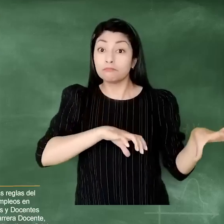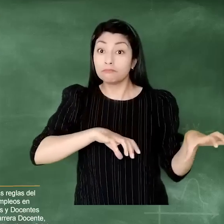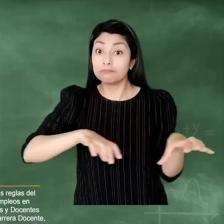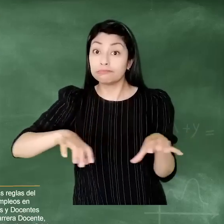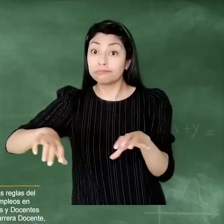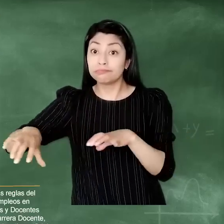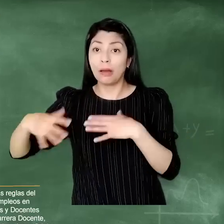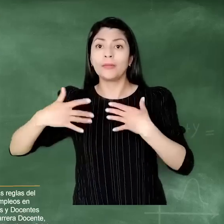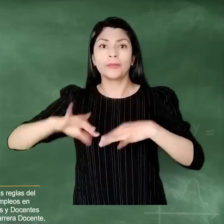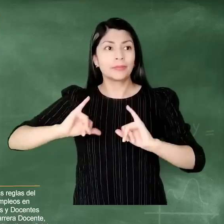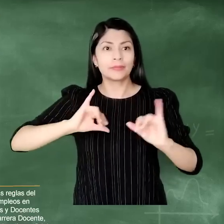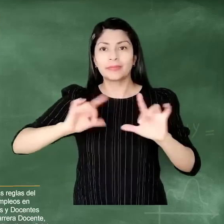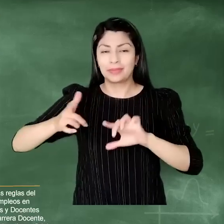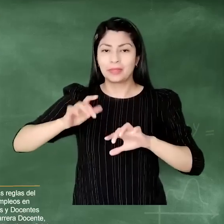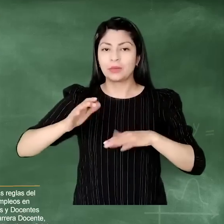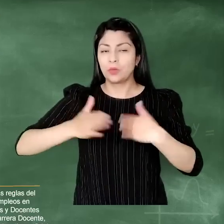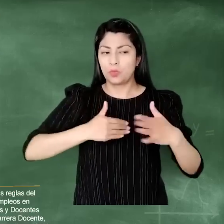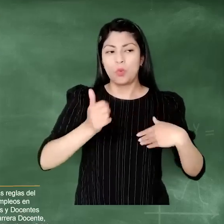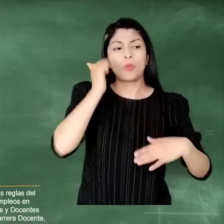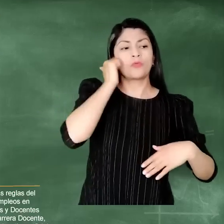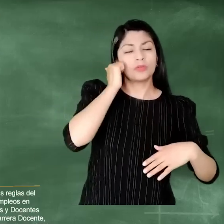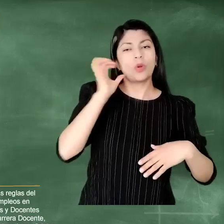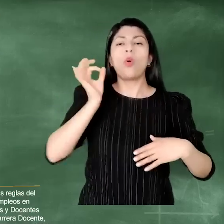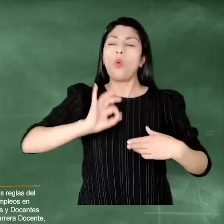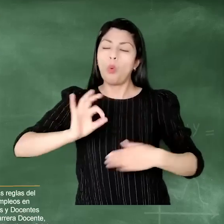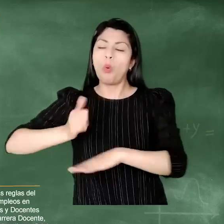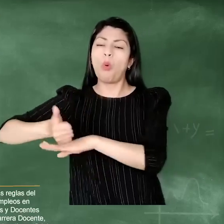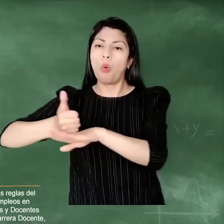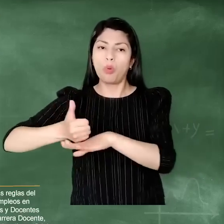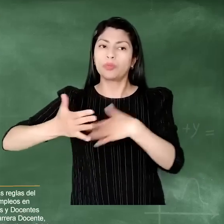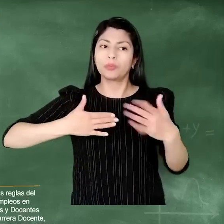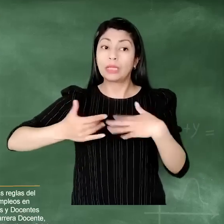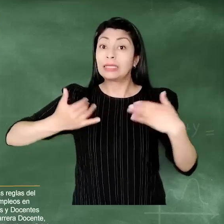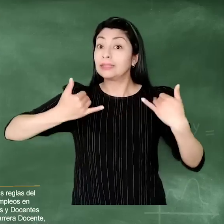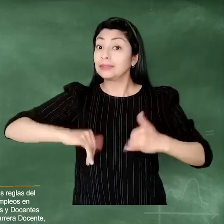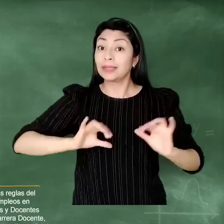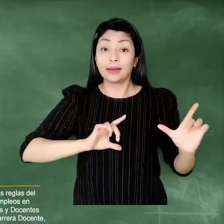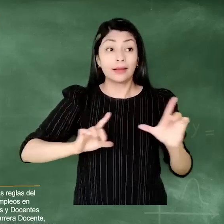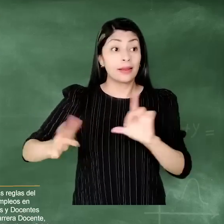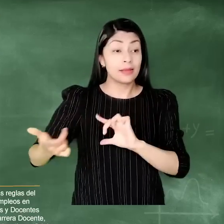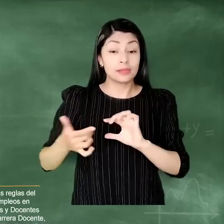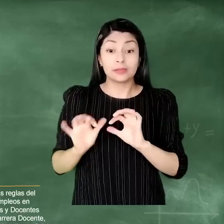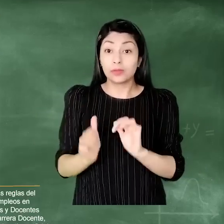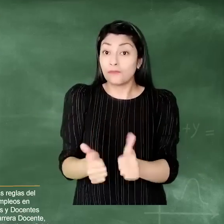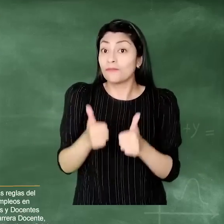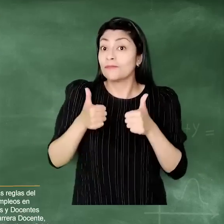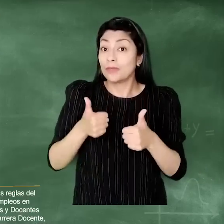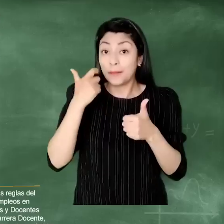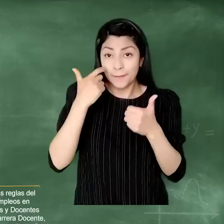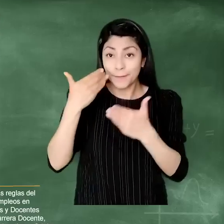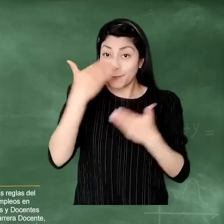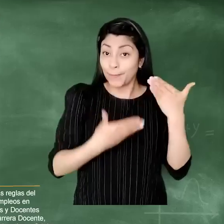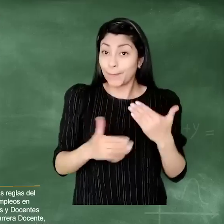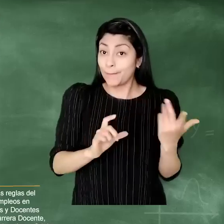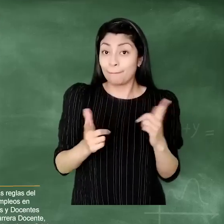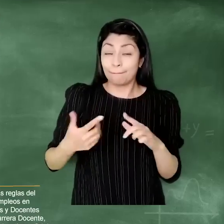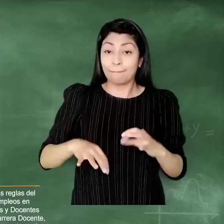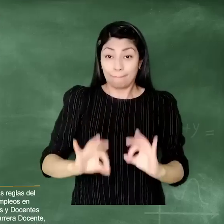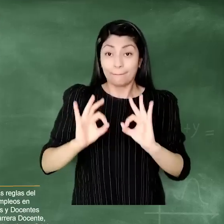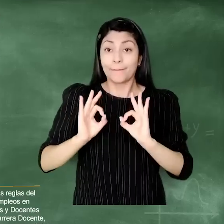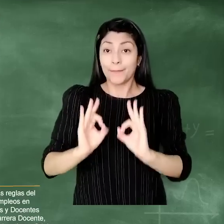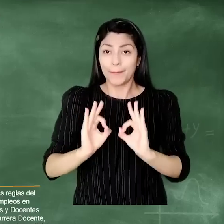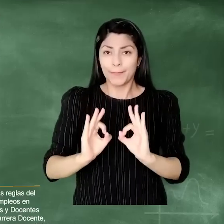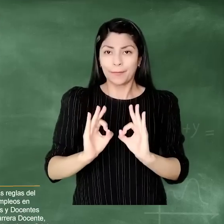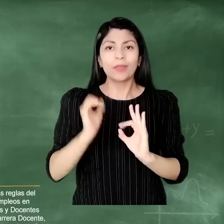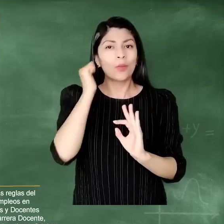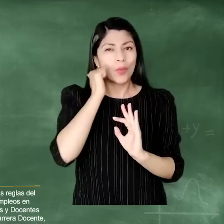cumple el periodo de prueba en el empleo docente o directivo docente. Una vez concluido y superado con éxito el periodo